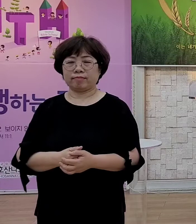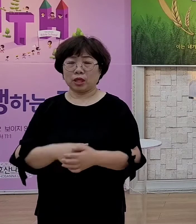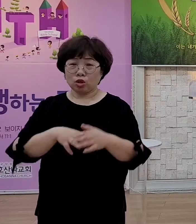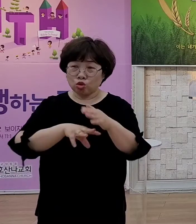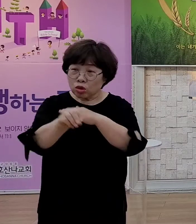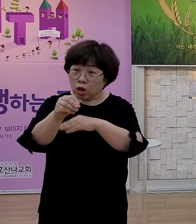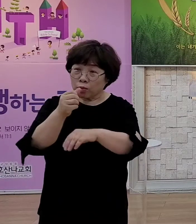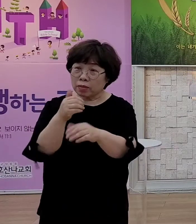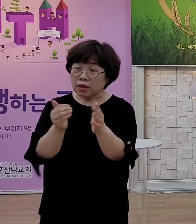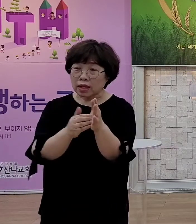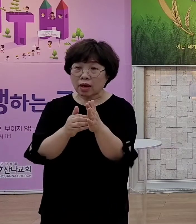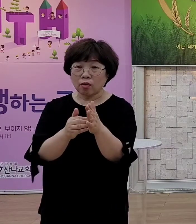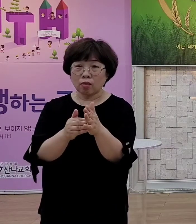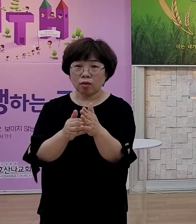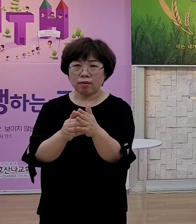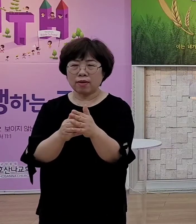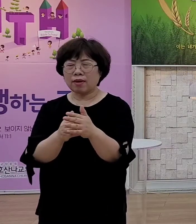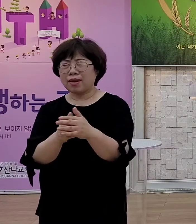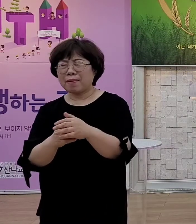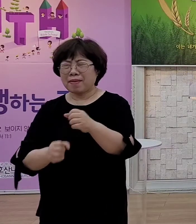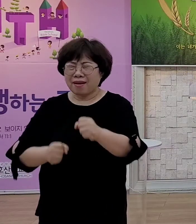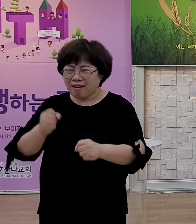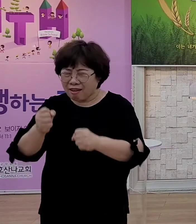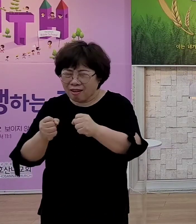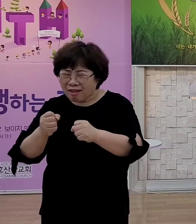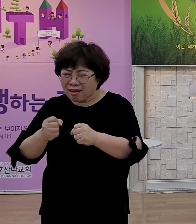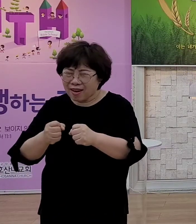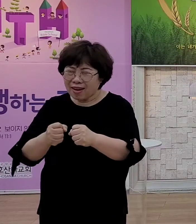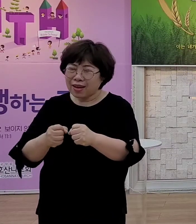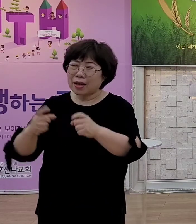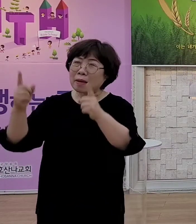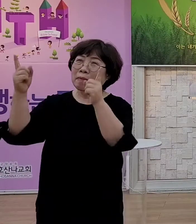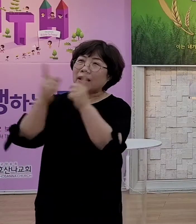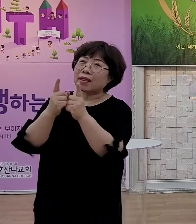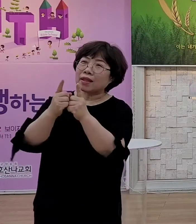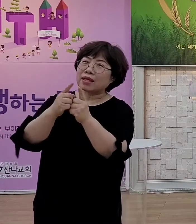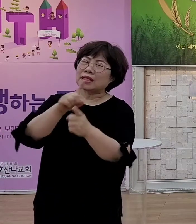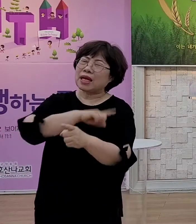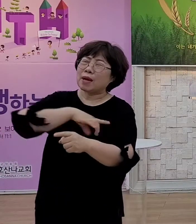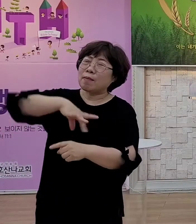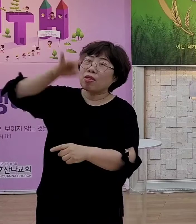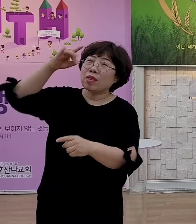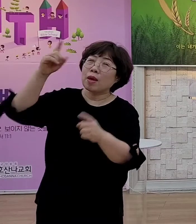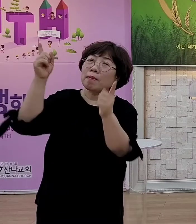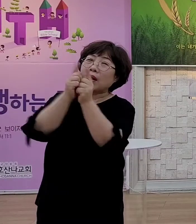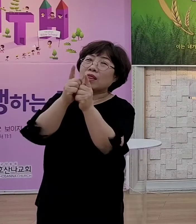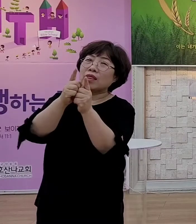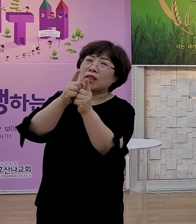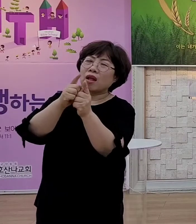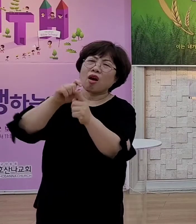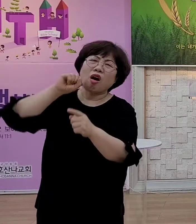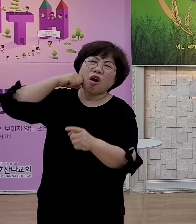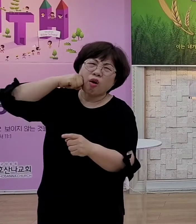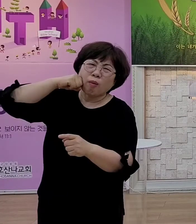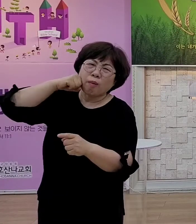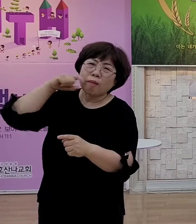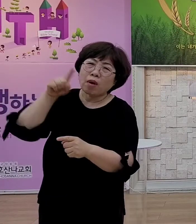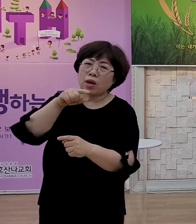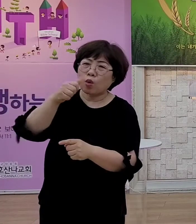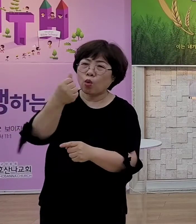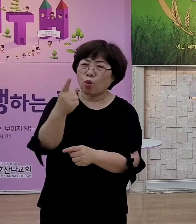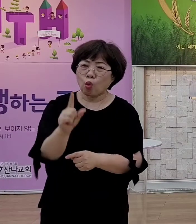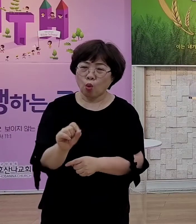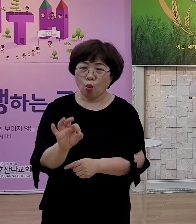출애굽 해가지고 이제 막 달려가는데 바로 제일 먼저 만난 장애물이 뭐였습니까? 홍해